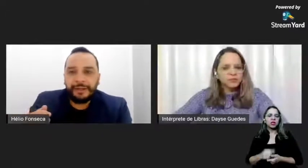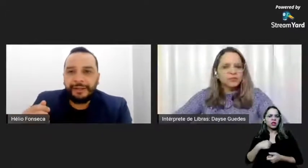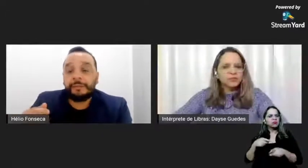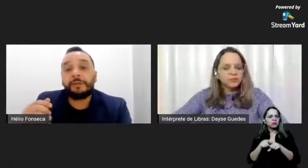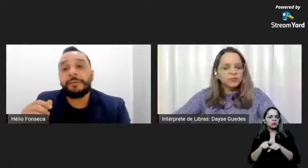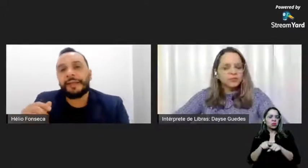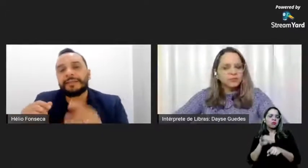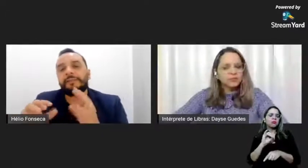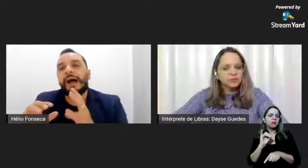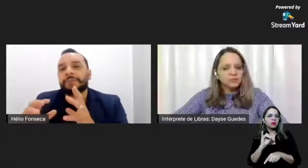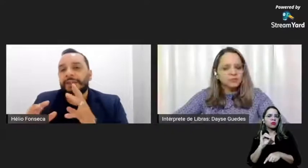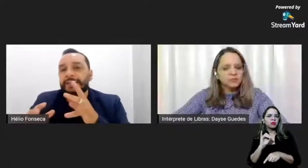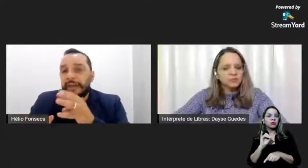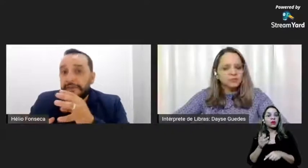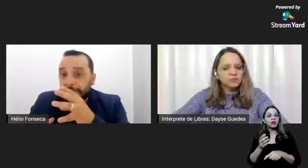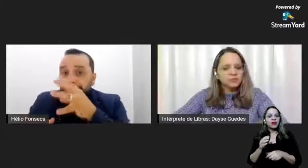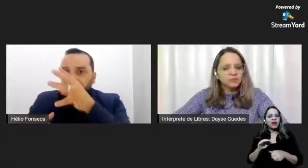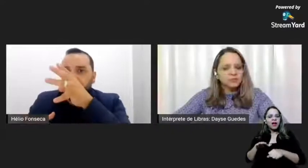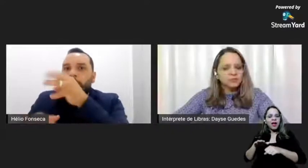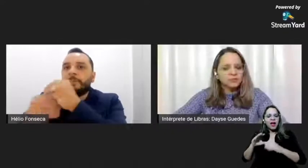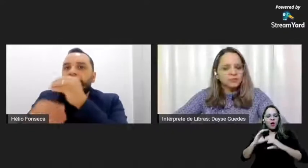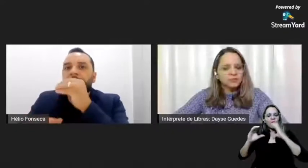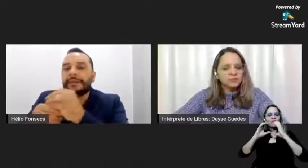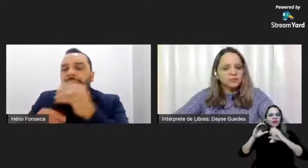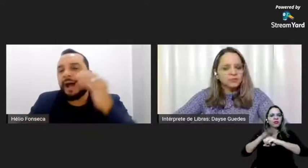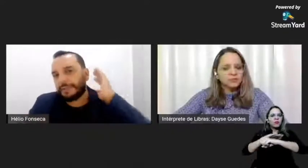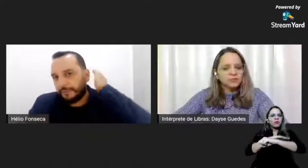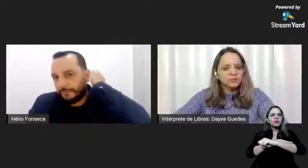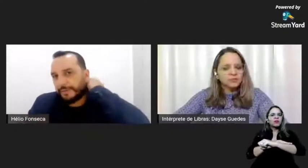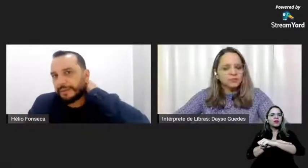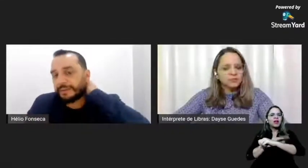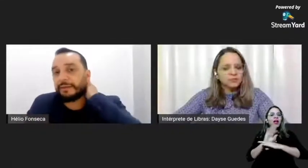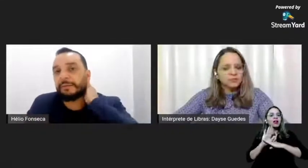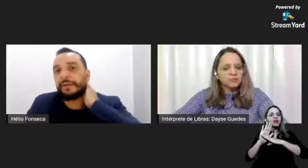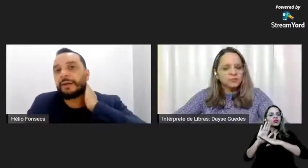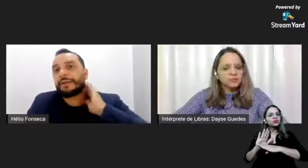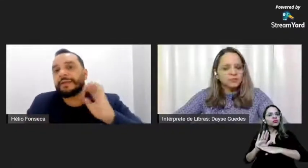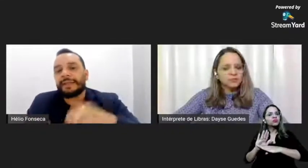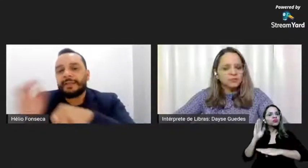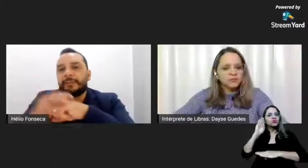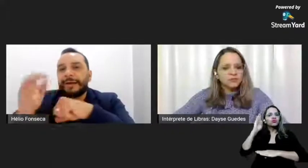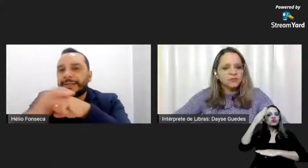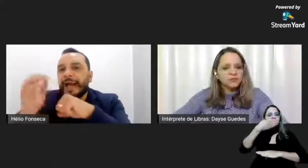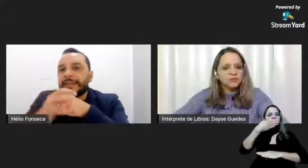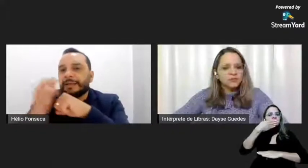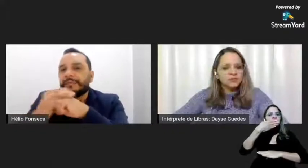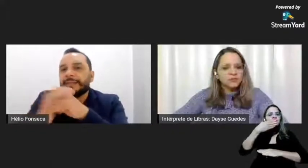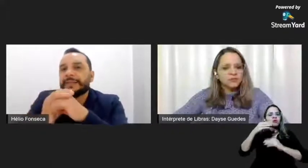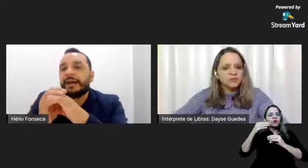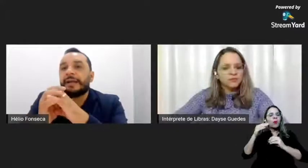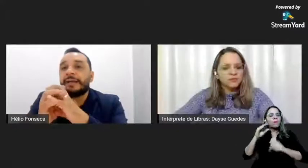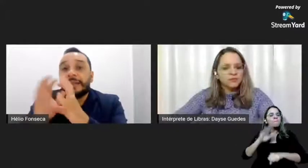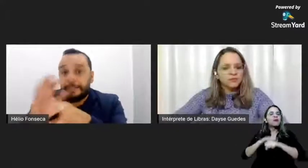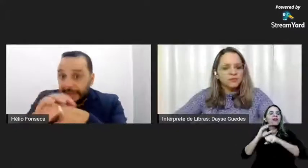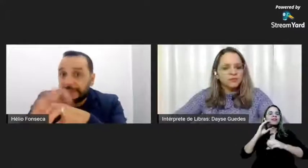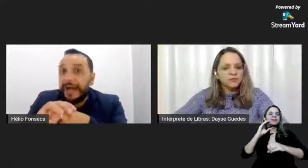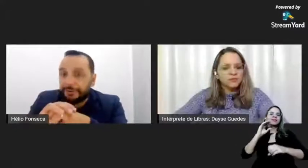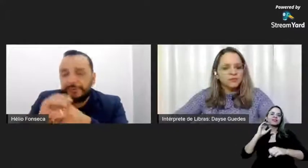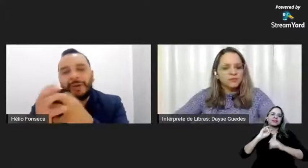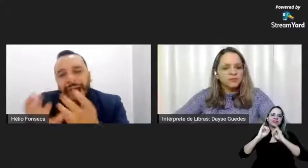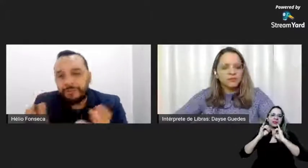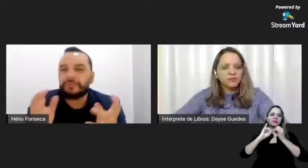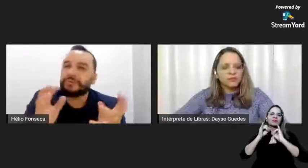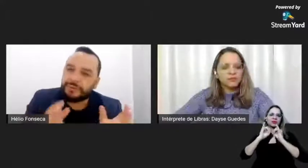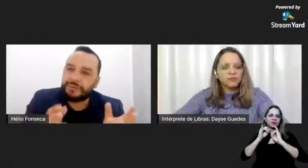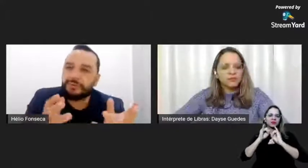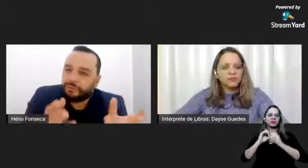bravo, então a comunicação áptica ela serve para isso, para complementar essa informação que está sendo passada através da Libras